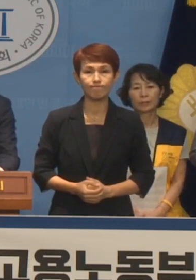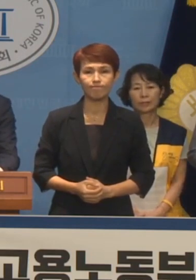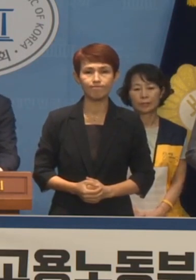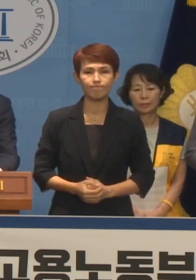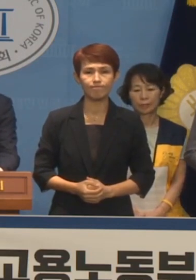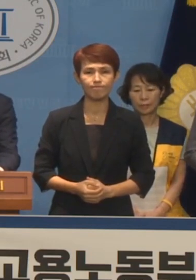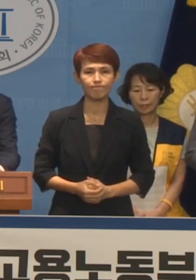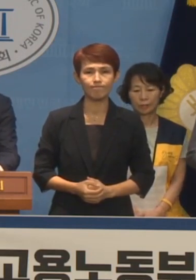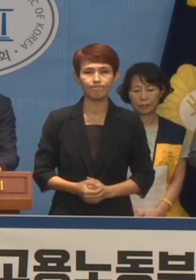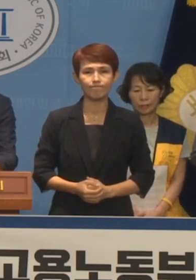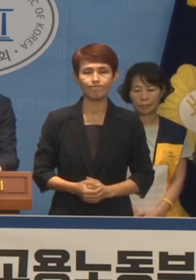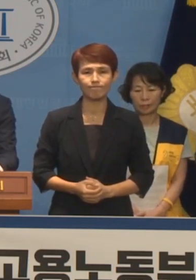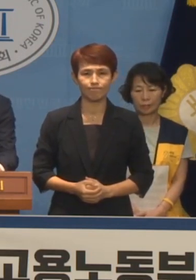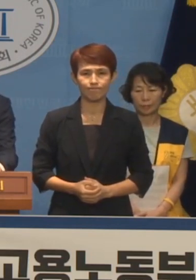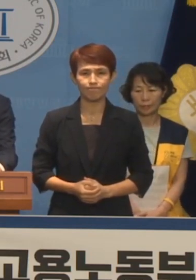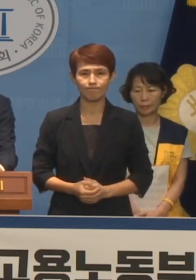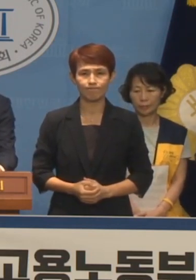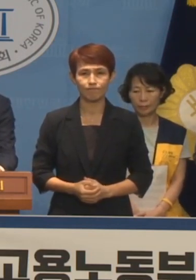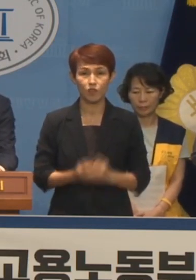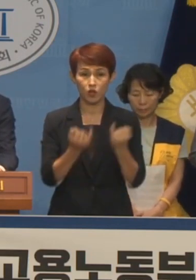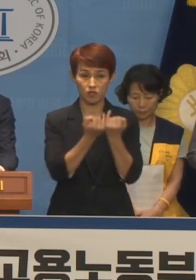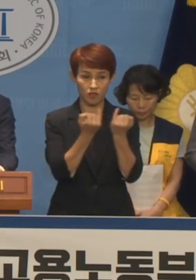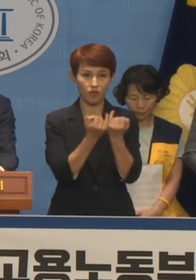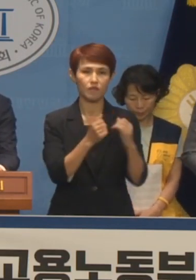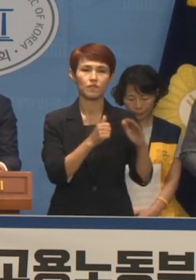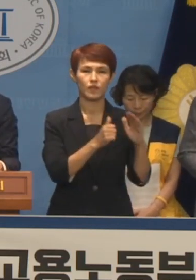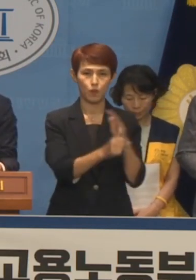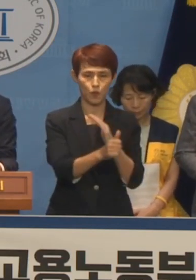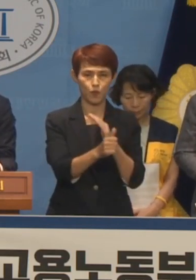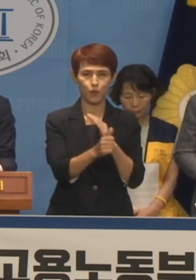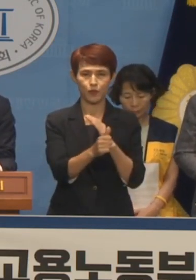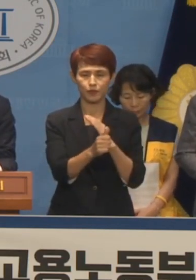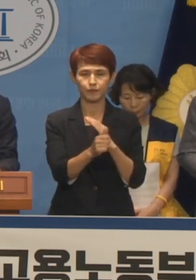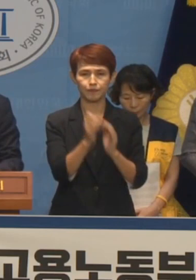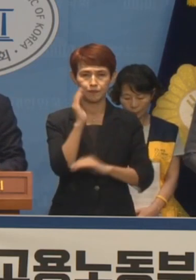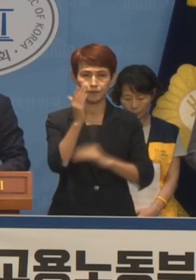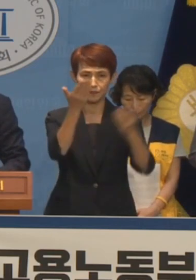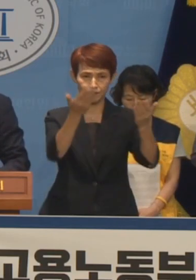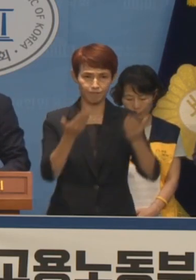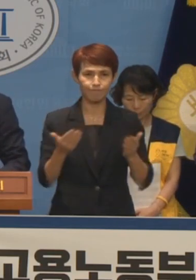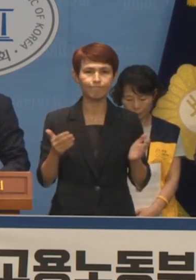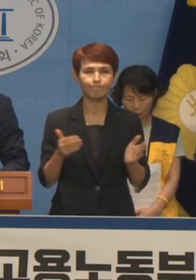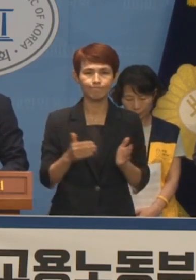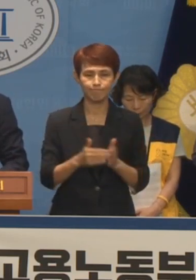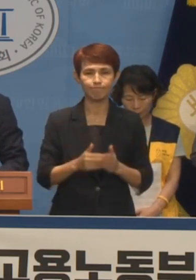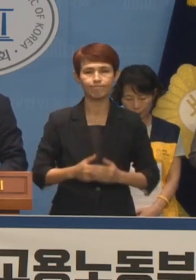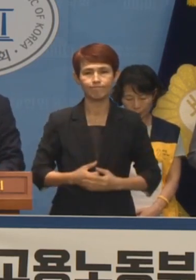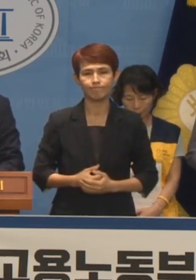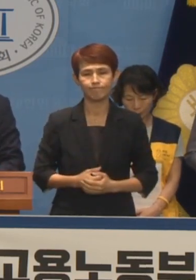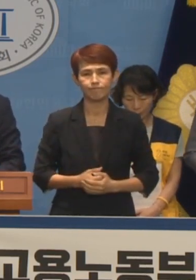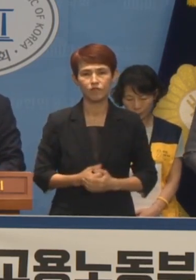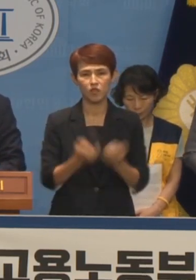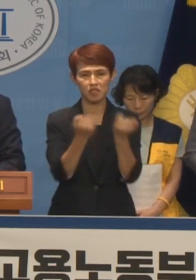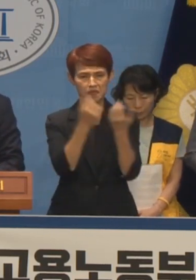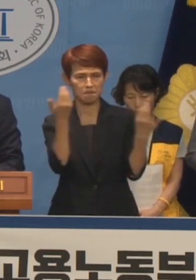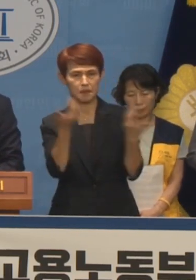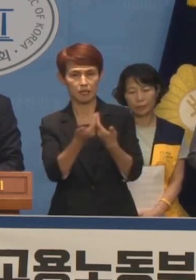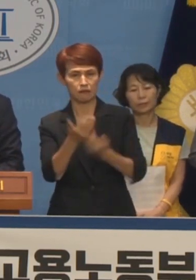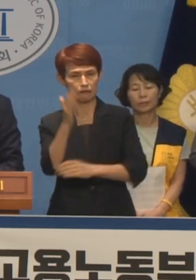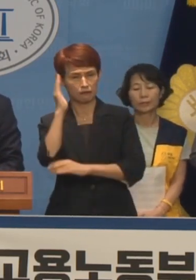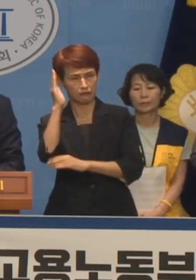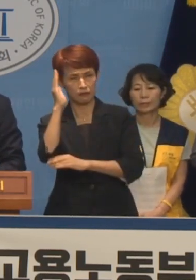예, 여성계를 대표해서 한국여성민우회 공동대표님 최희연 대표님께서 반여성적